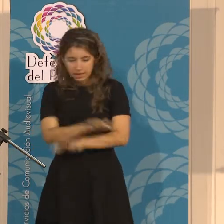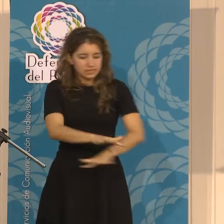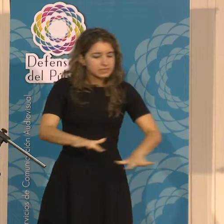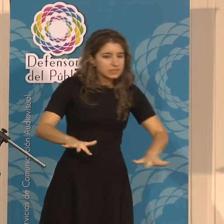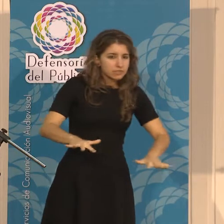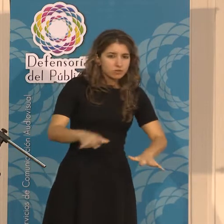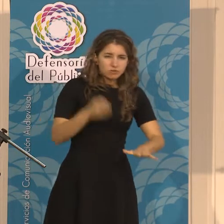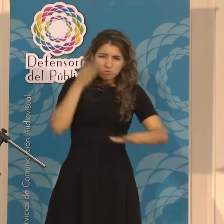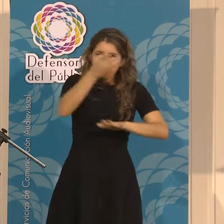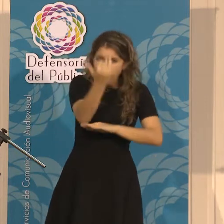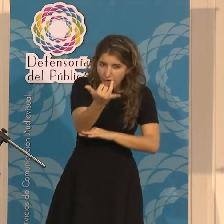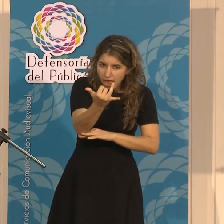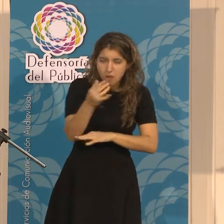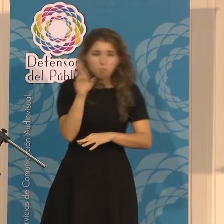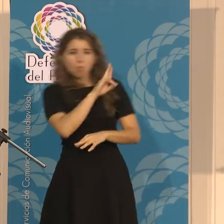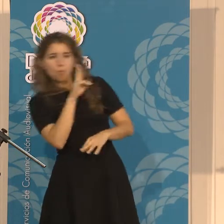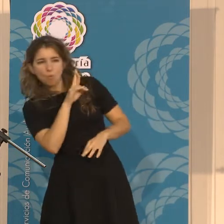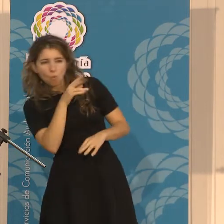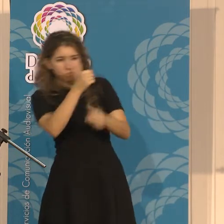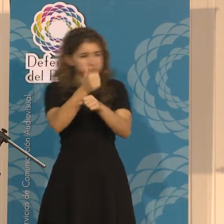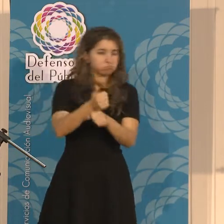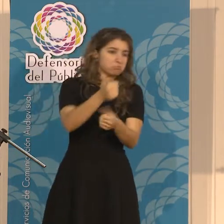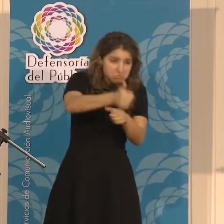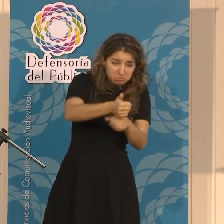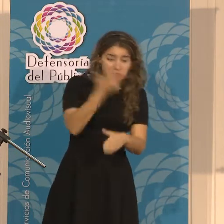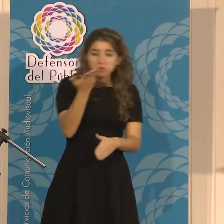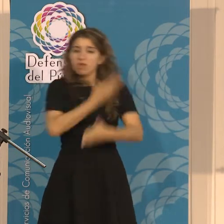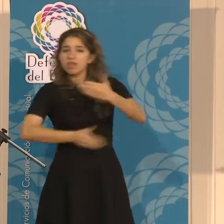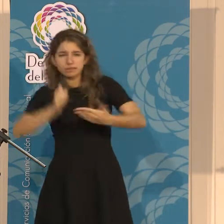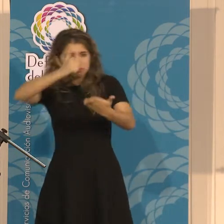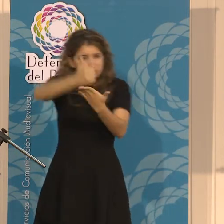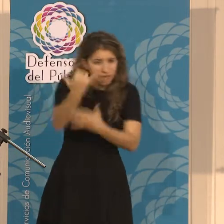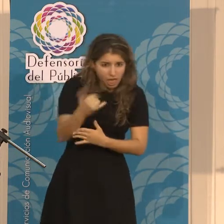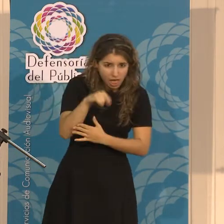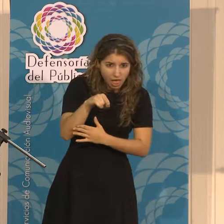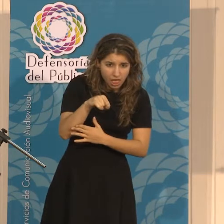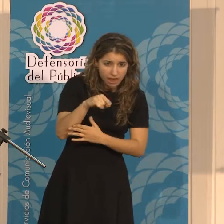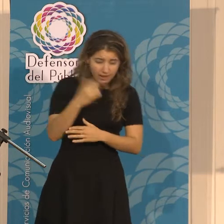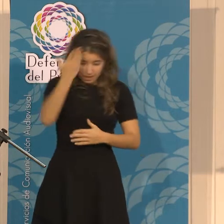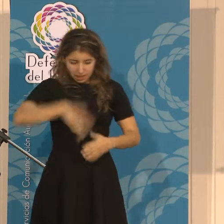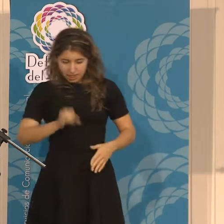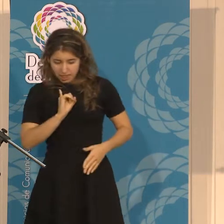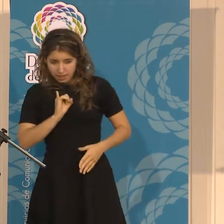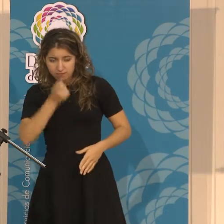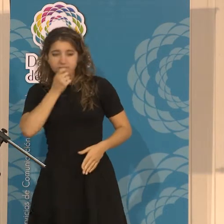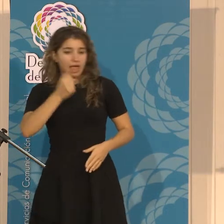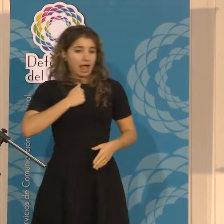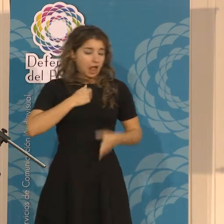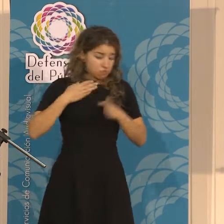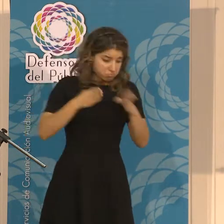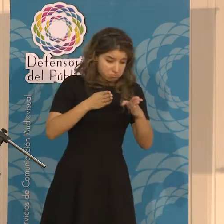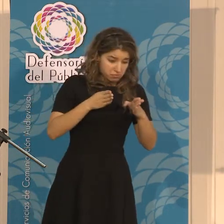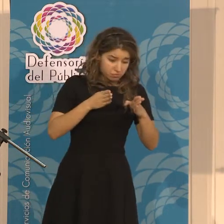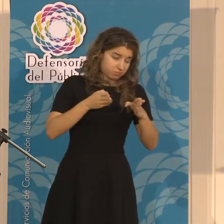las mujeres los varones las personas con discapacidad las identidades de género los credos no católicos porque el